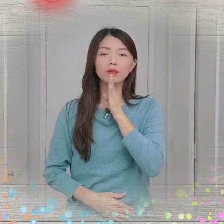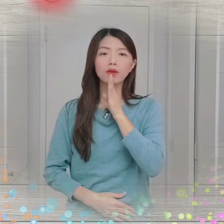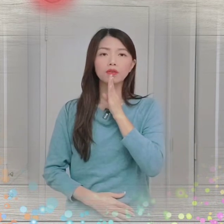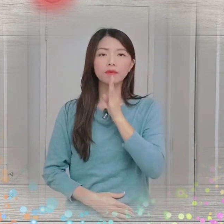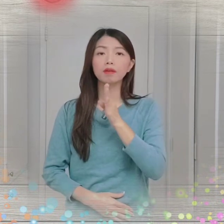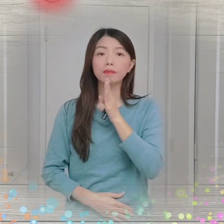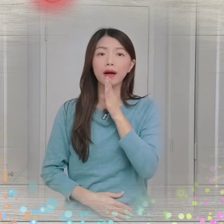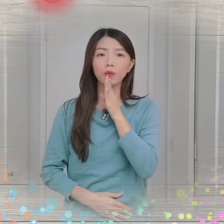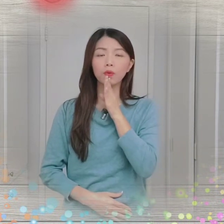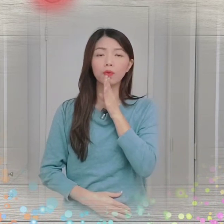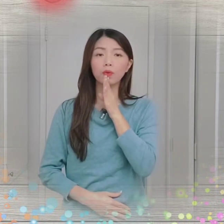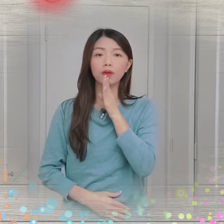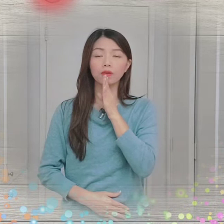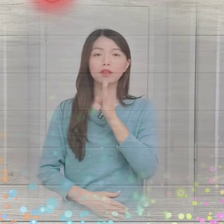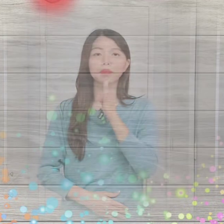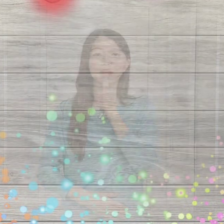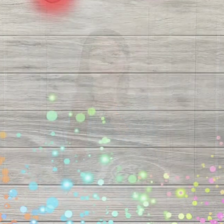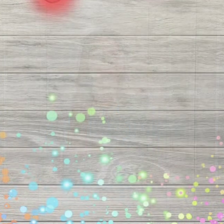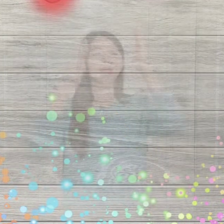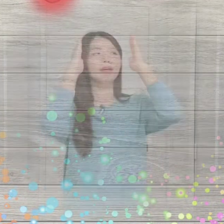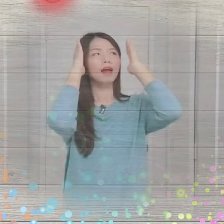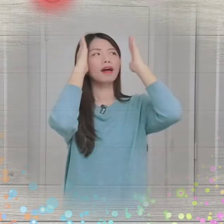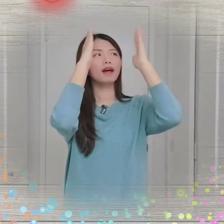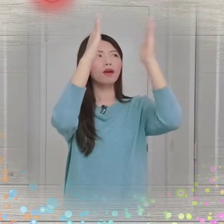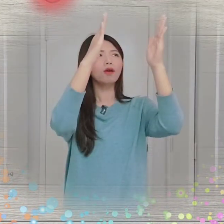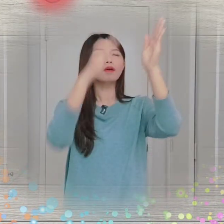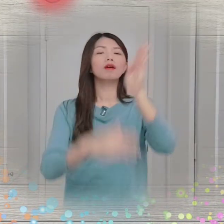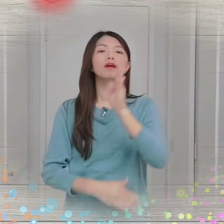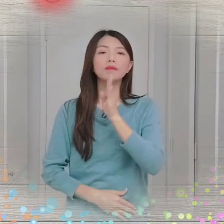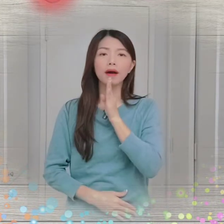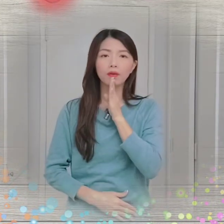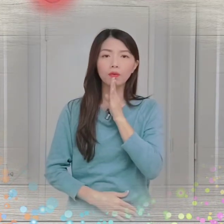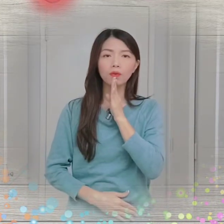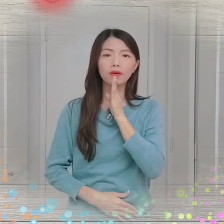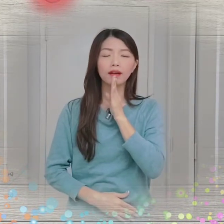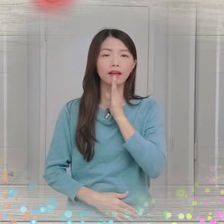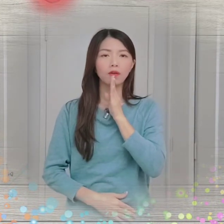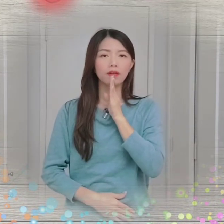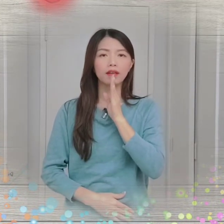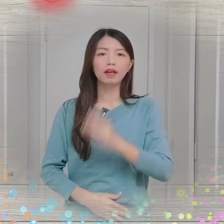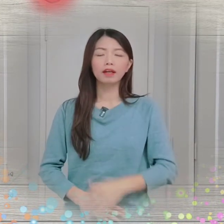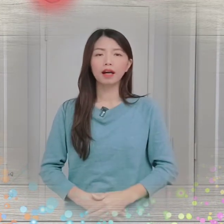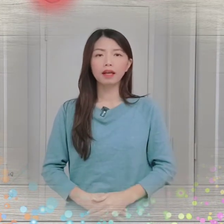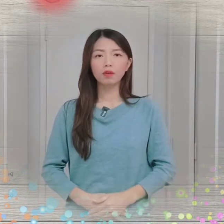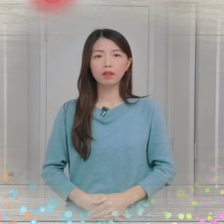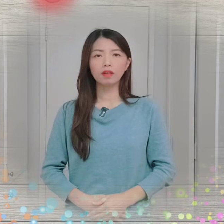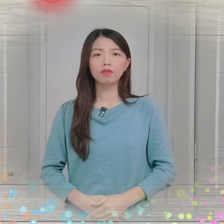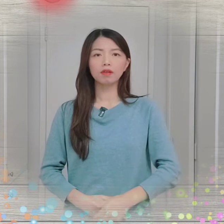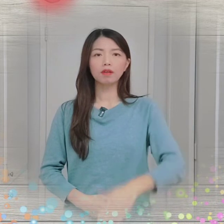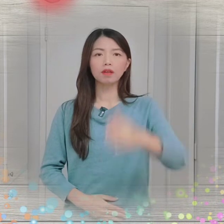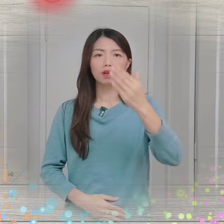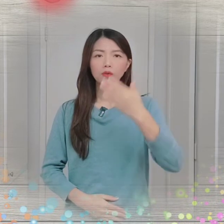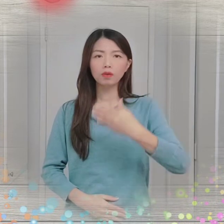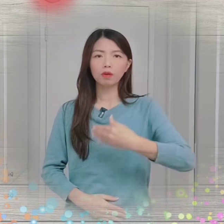똑바로 세워주시면 바로 이런 뜻입니다. 향하여 바로 가더니 가다라고